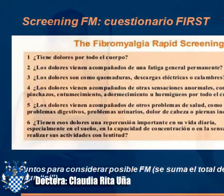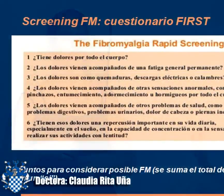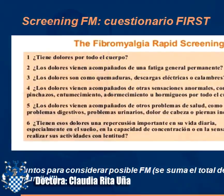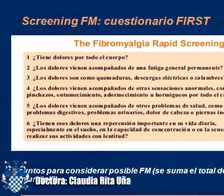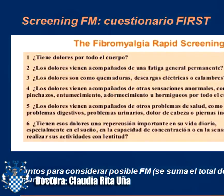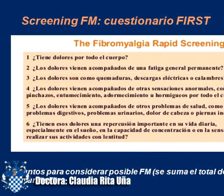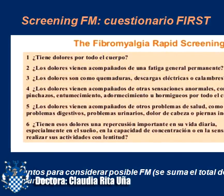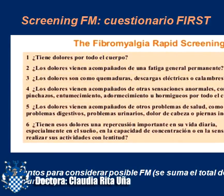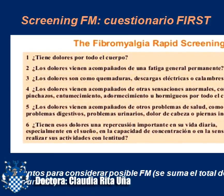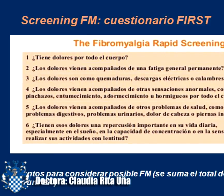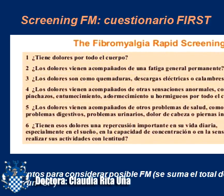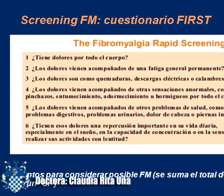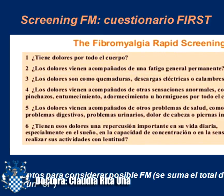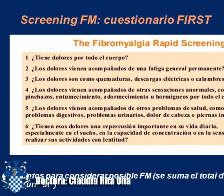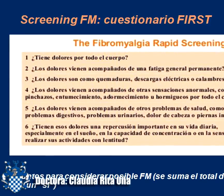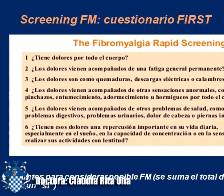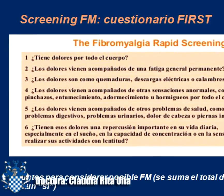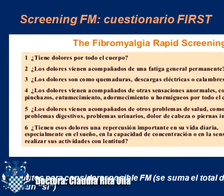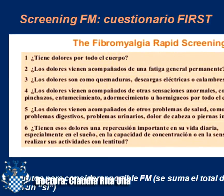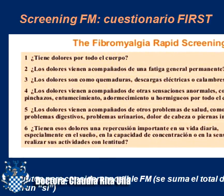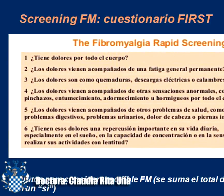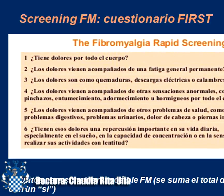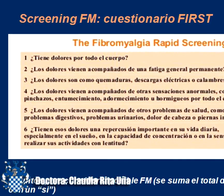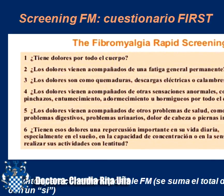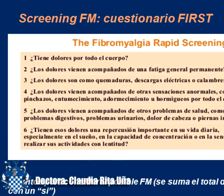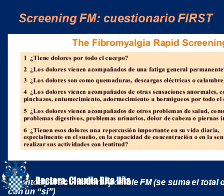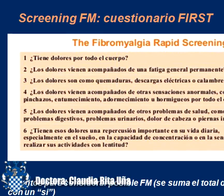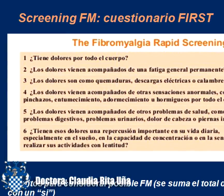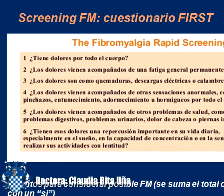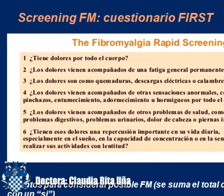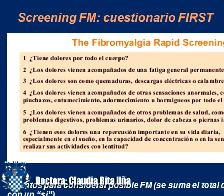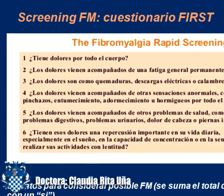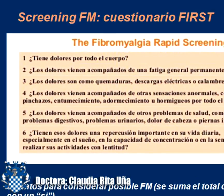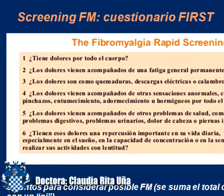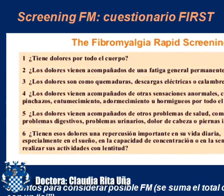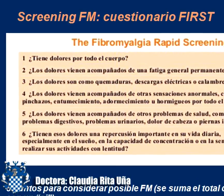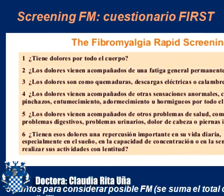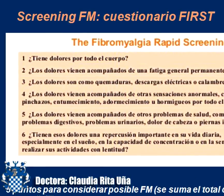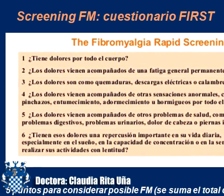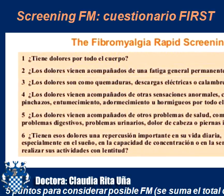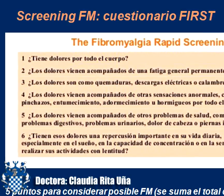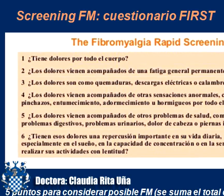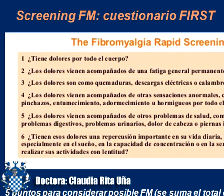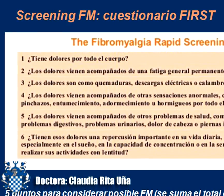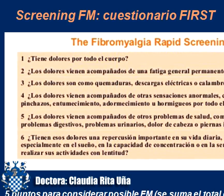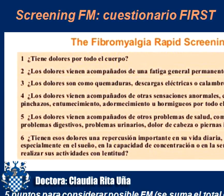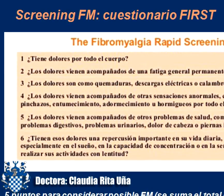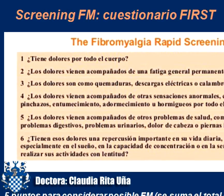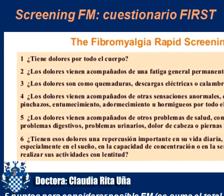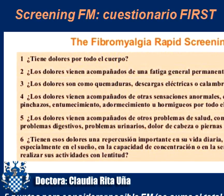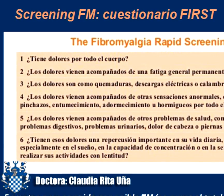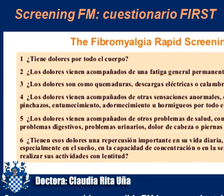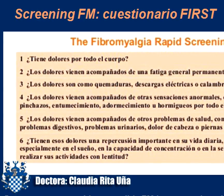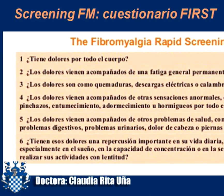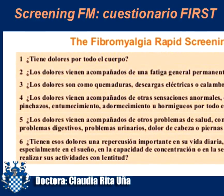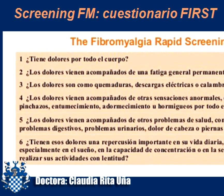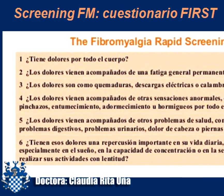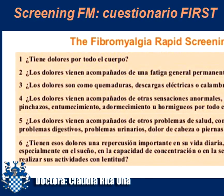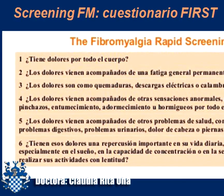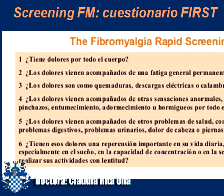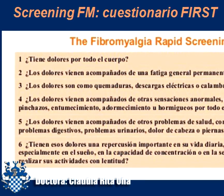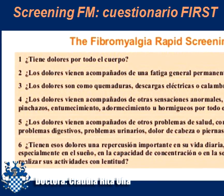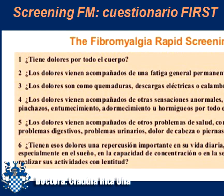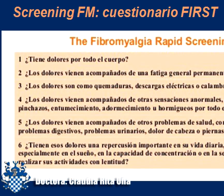tiene fibro o no, pero todavía no tiene diagnóstico, que son 6 preguntas, y si 5 de las 6 dan positivas, tiene que ir a ver a